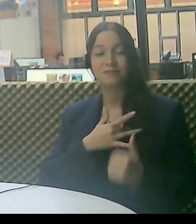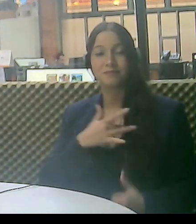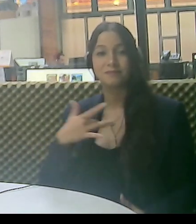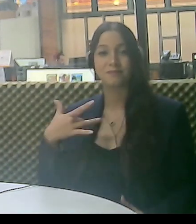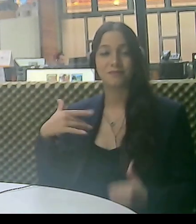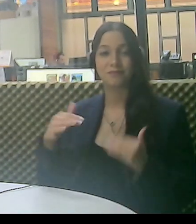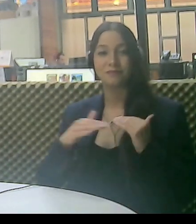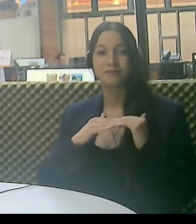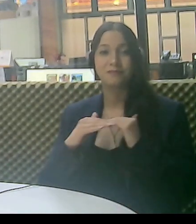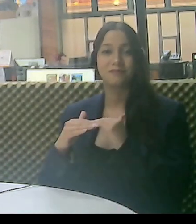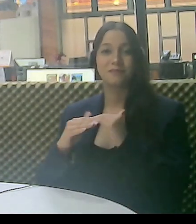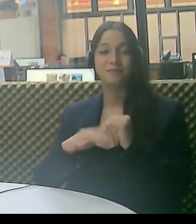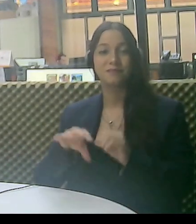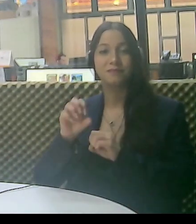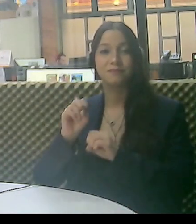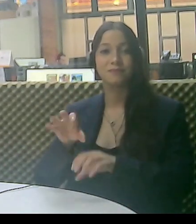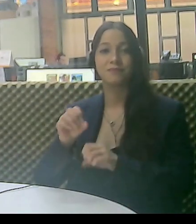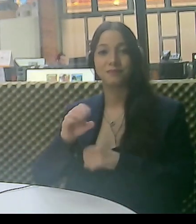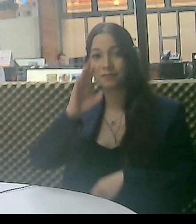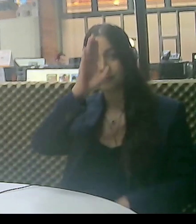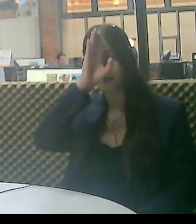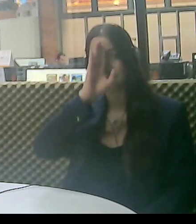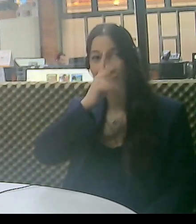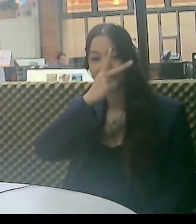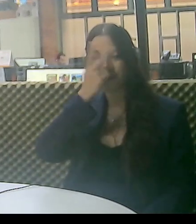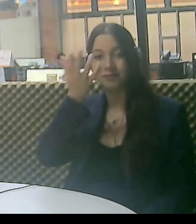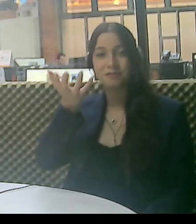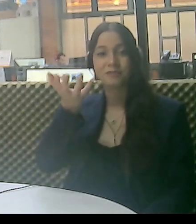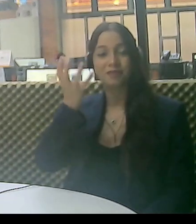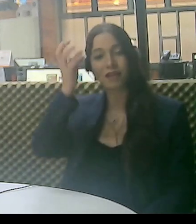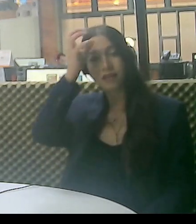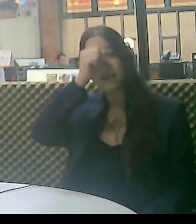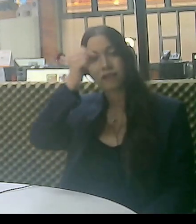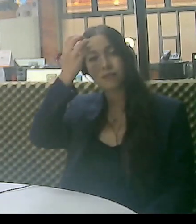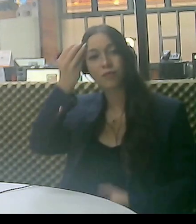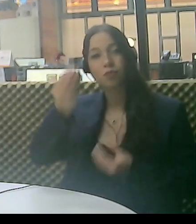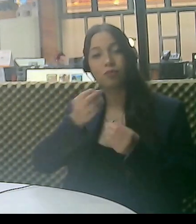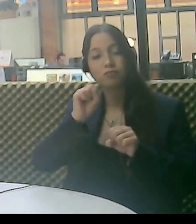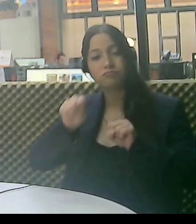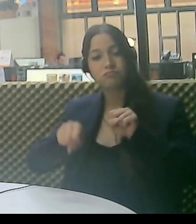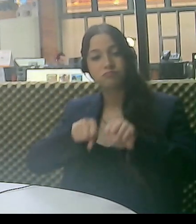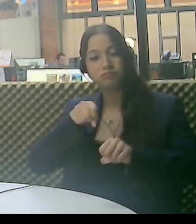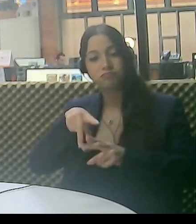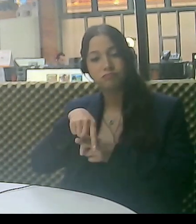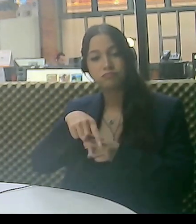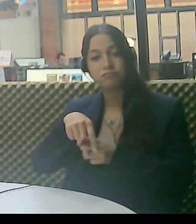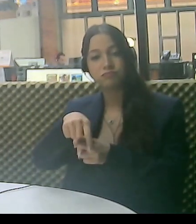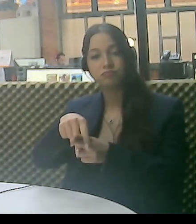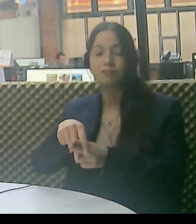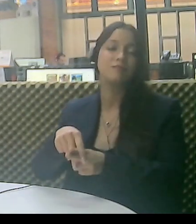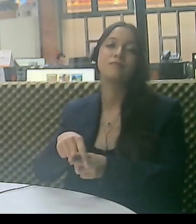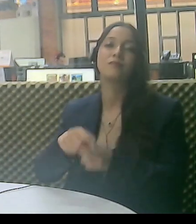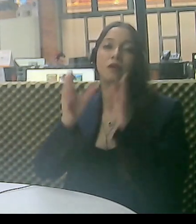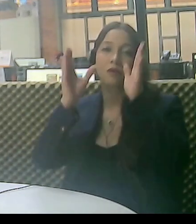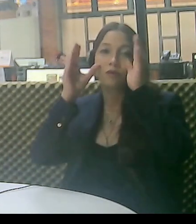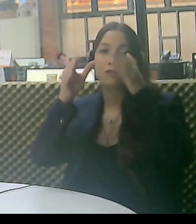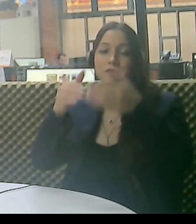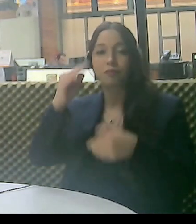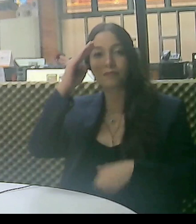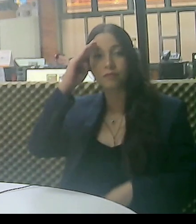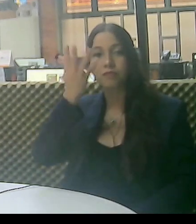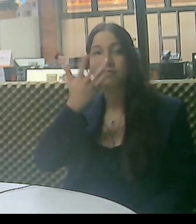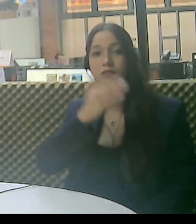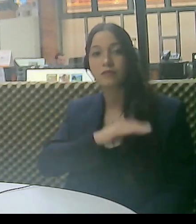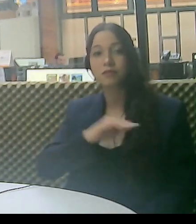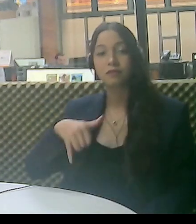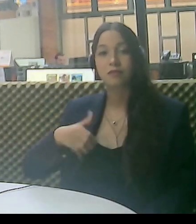Equilíbrio oferece aulas gratuitas para pessoas que desejam aprender a andar de bicicleta. A atividade é voltada a crianças a